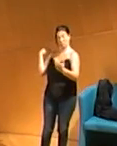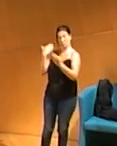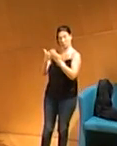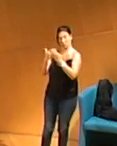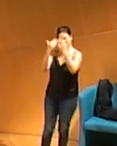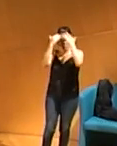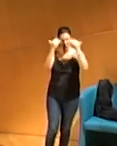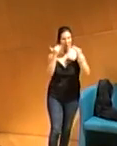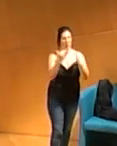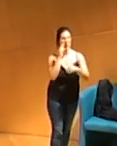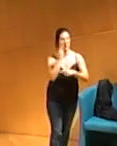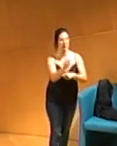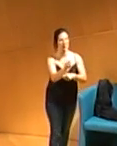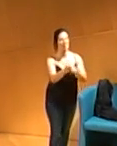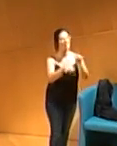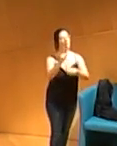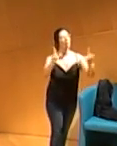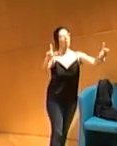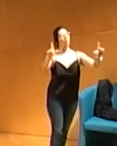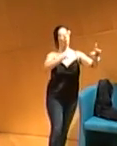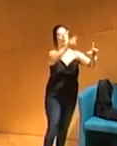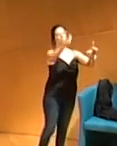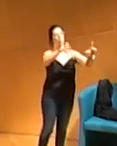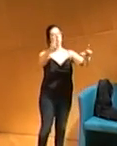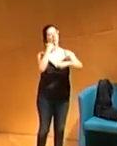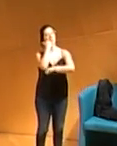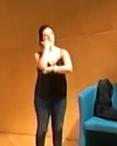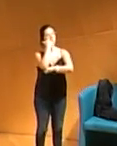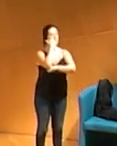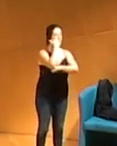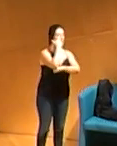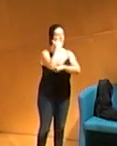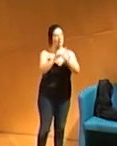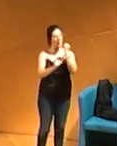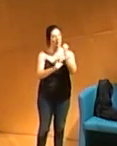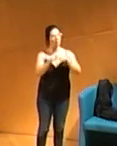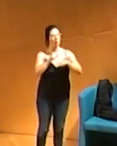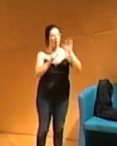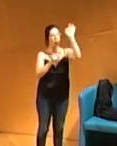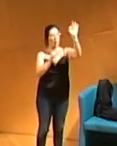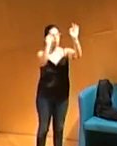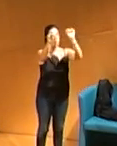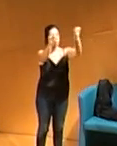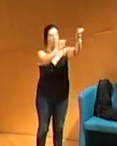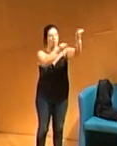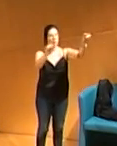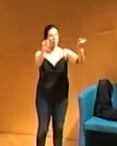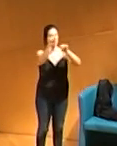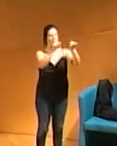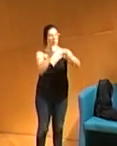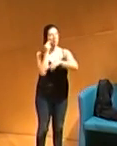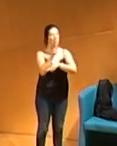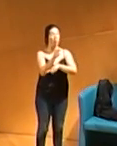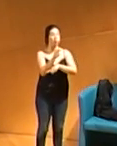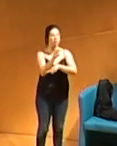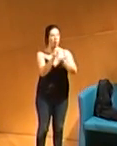emmenez certaines personnes au musée voir des tableaux impressionnistes, ils vont voir des points sur le tableau. Et d'autres